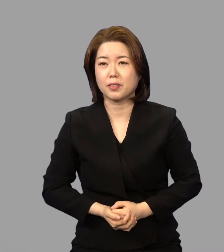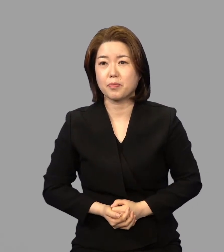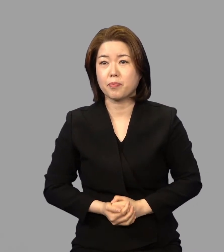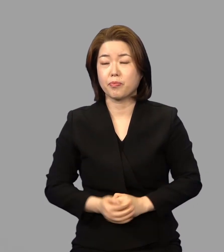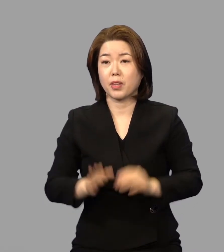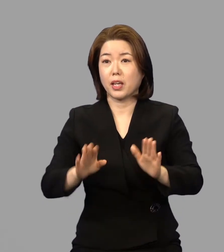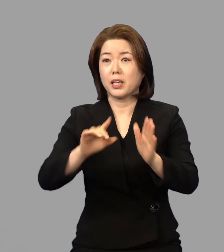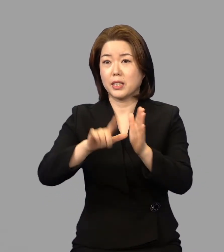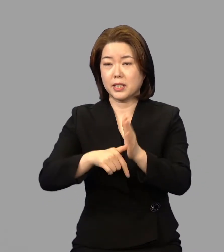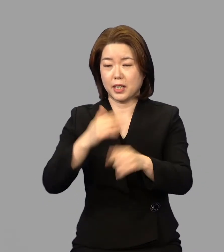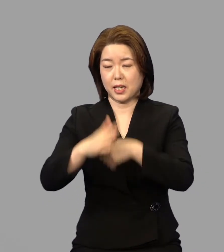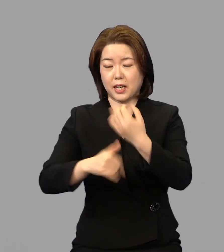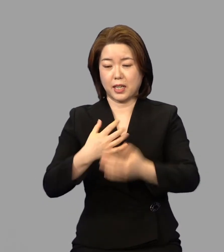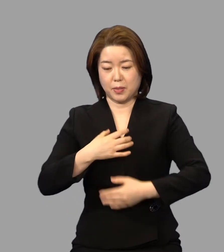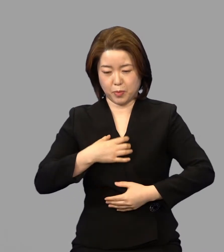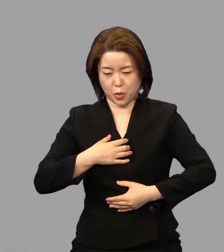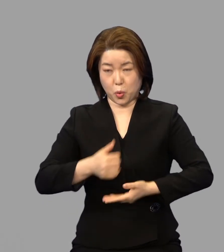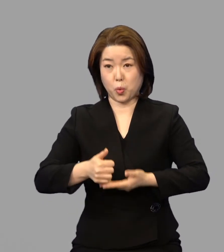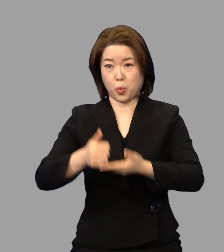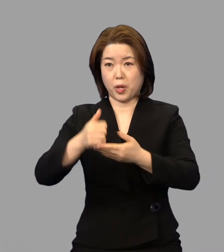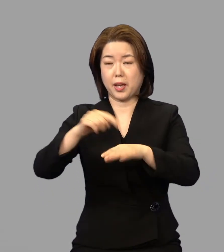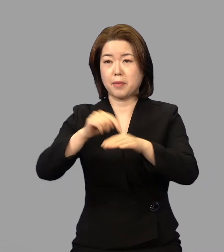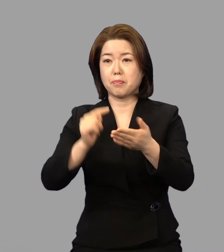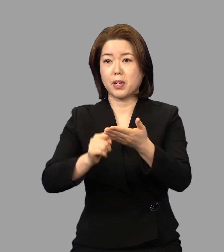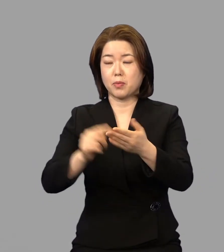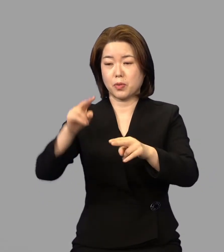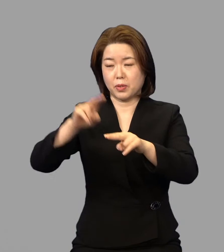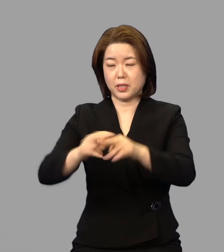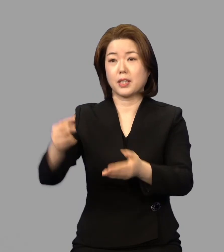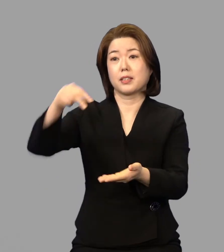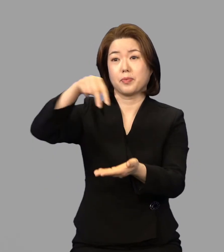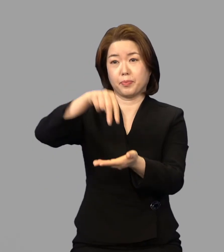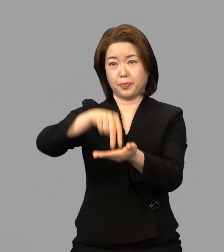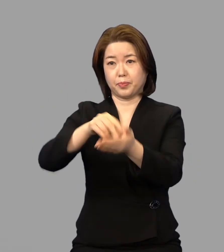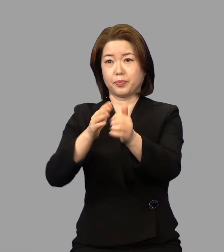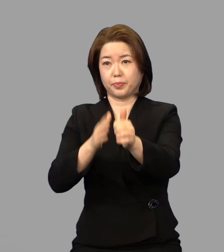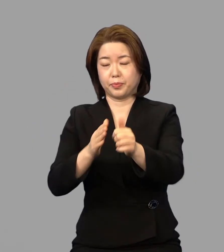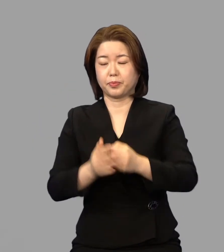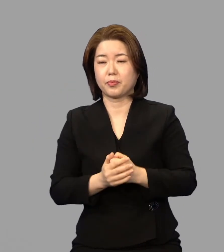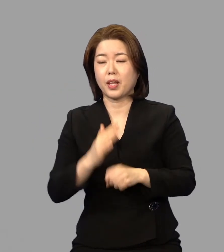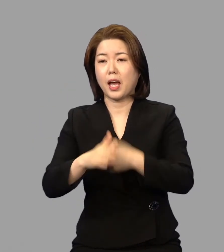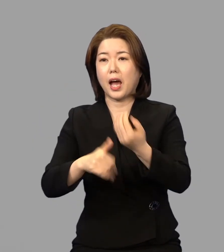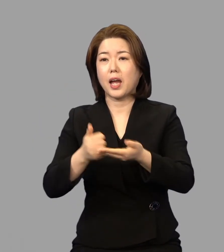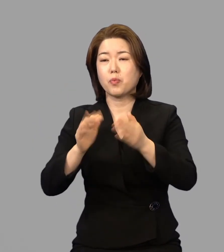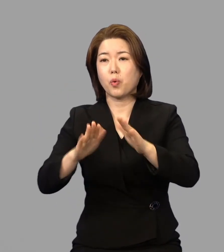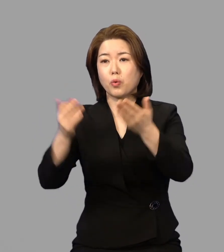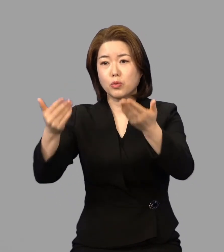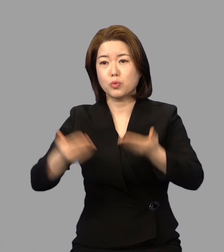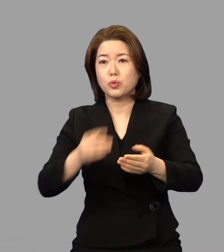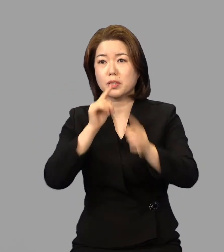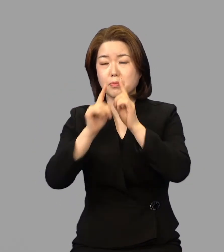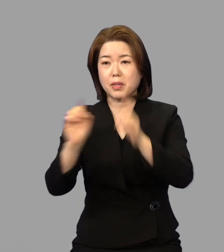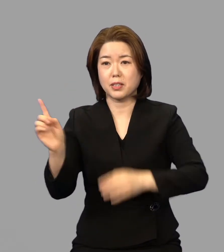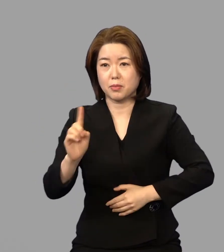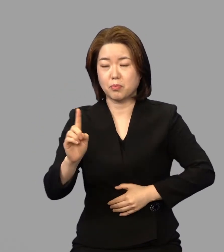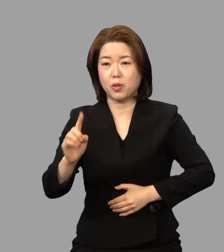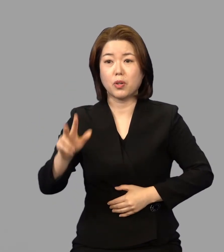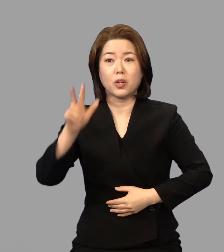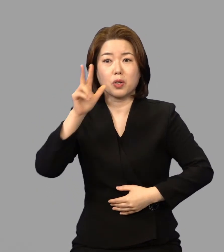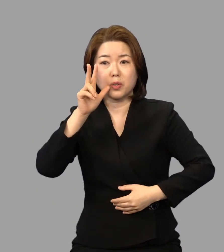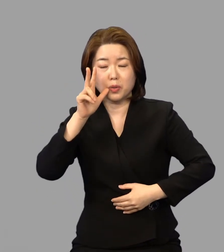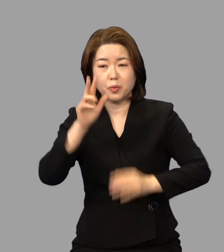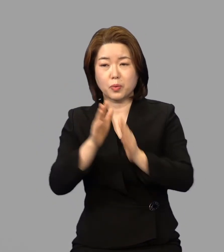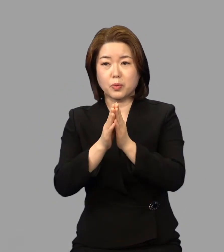이 시간에 하나님을 경외하는 마음으로 다 그 자리에서 일어서시겠습니다. 하나님께서 오늘 우리에게 주시는 말씀은 여호수아